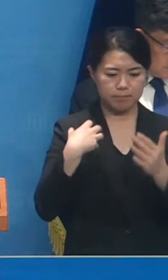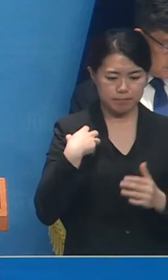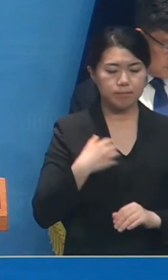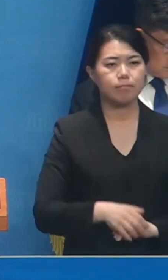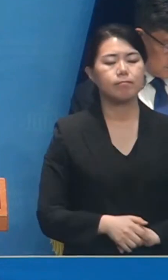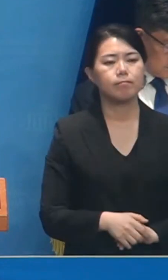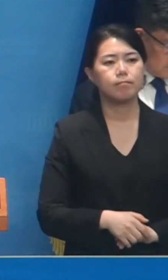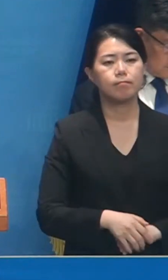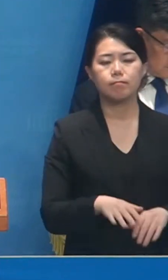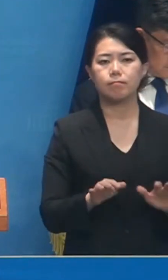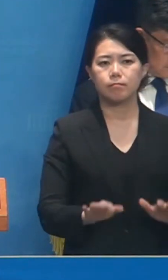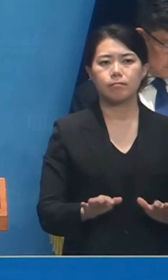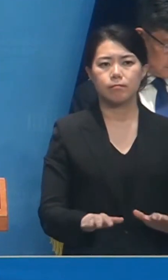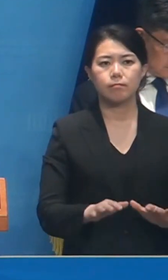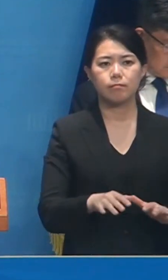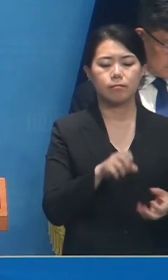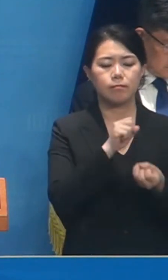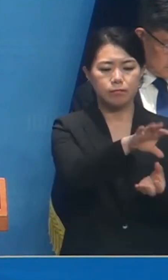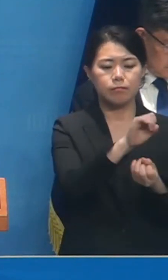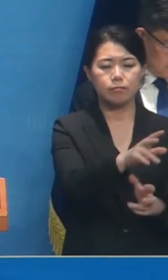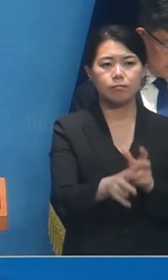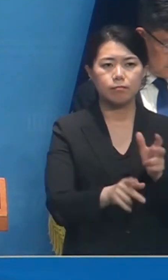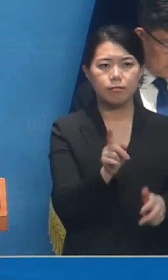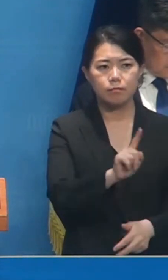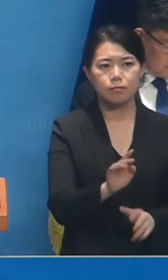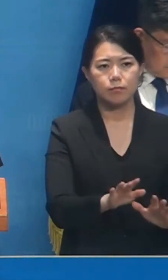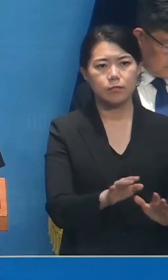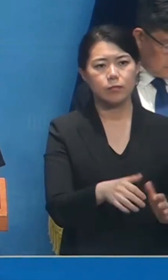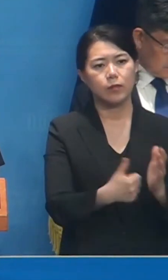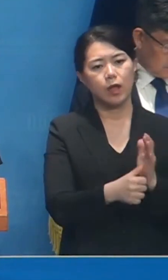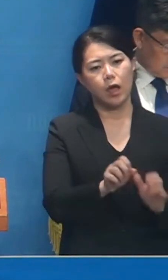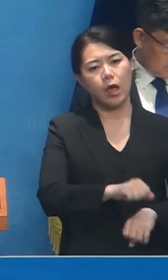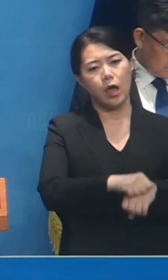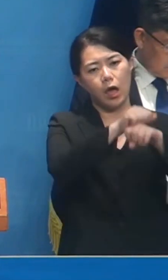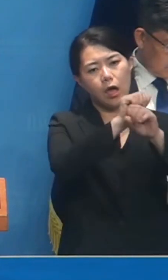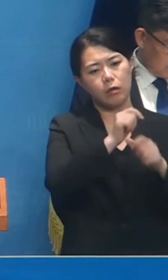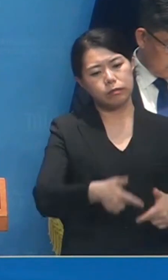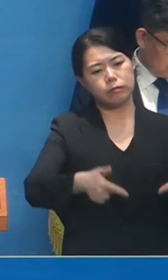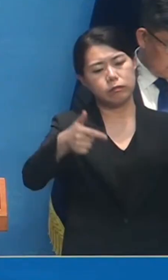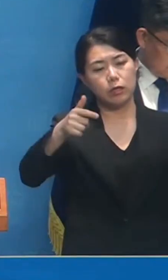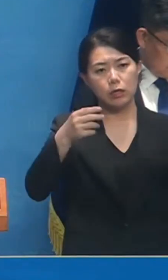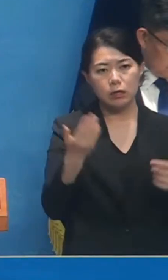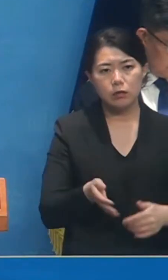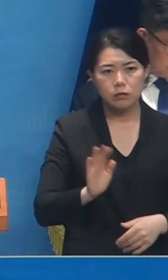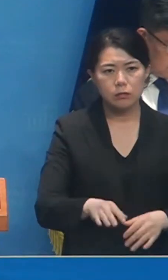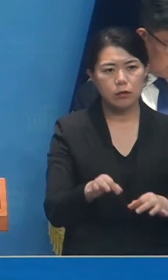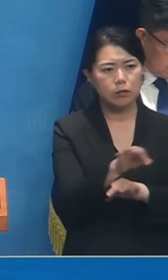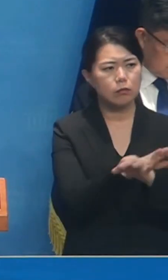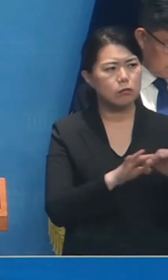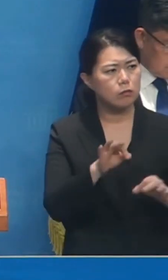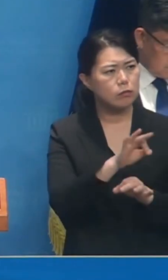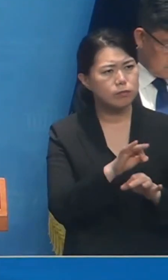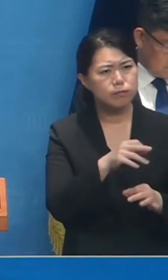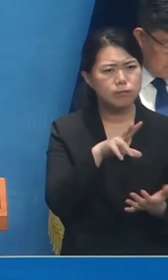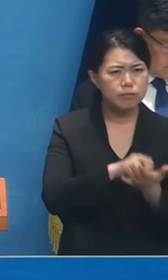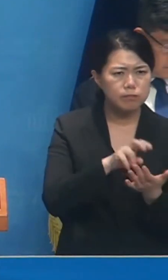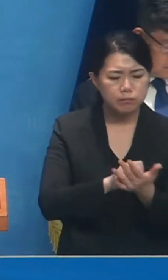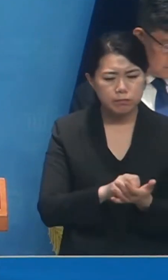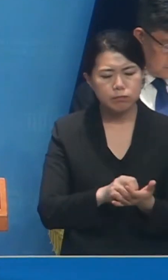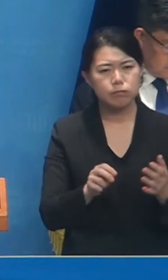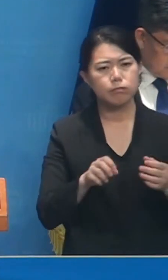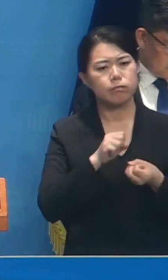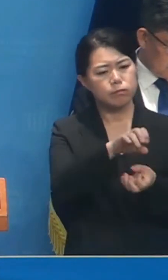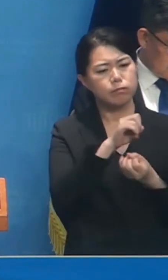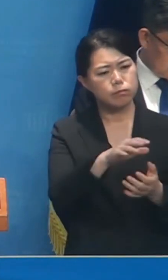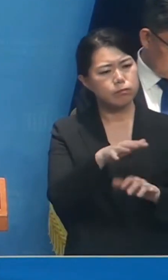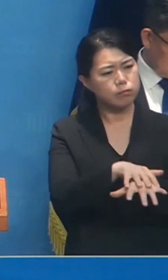있습니다. 현재 택배 산업은 끊임없는 물동량 증가 속에서도 심화되는 경제, 복잡한 유통